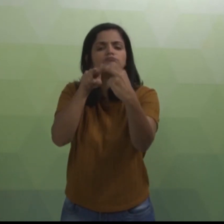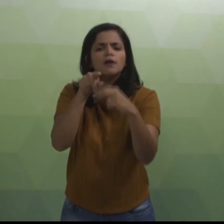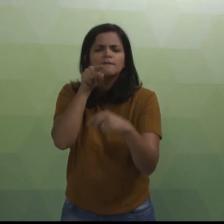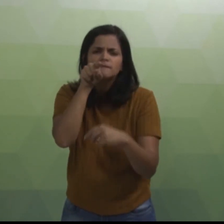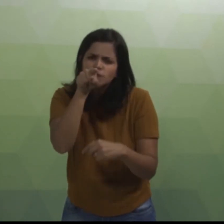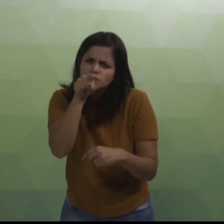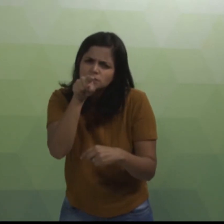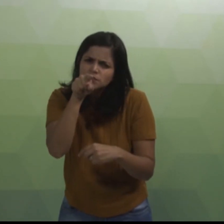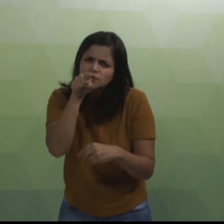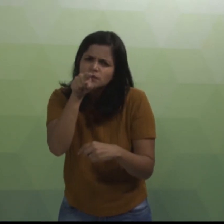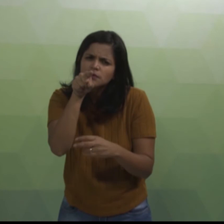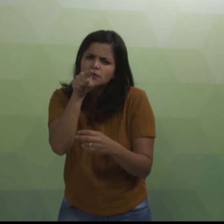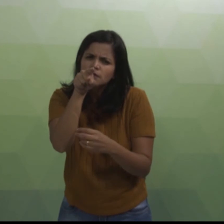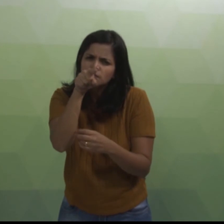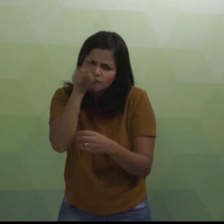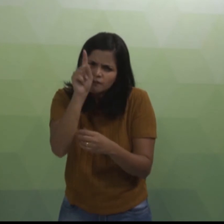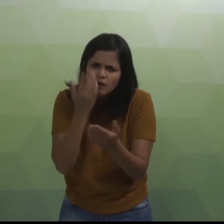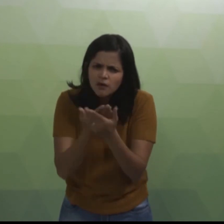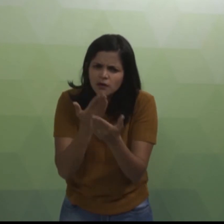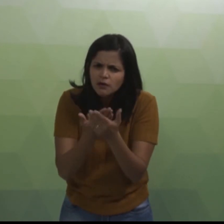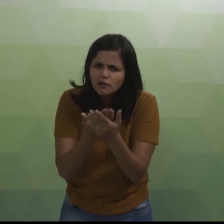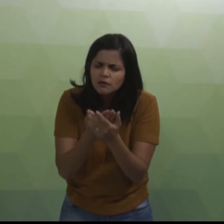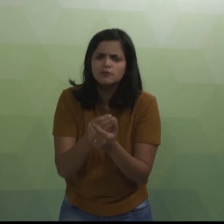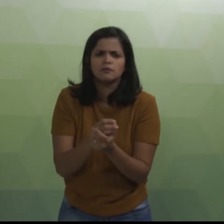haja. Quando eu falo, você estuda?